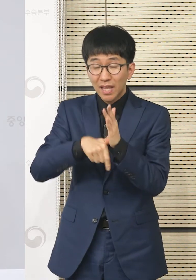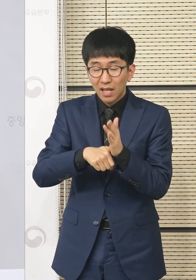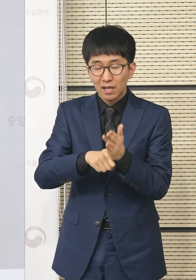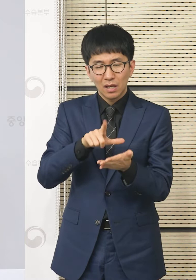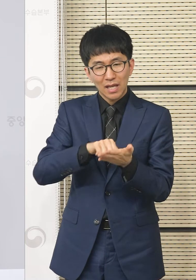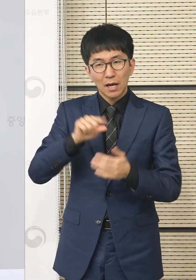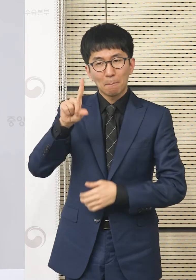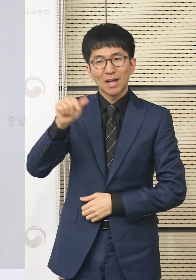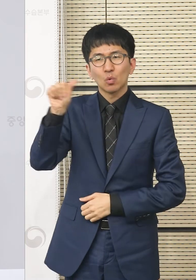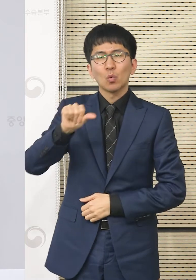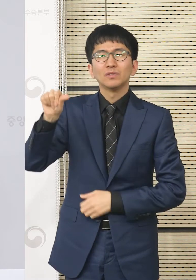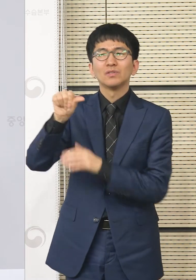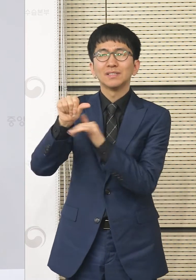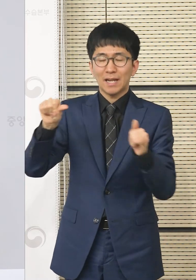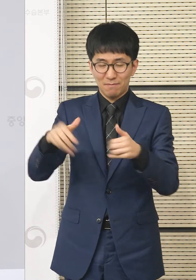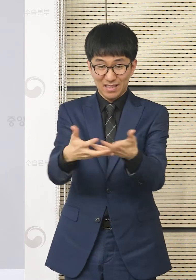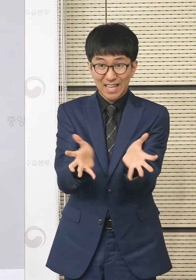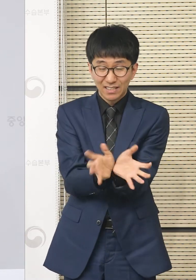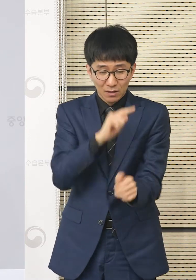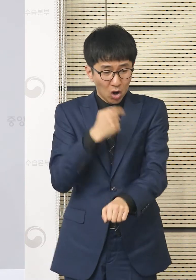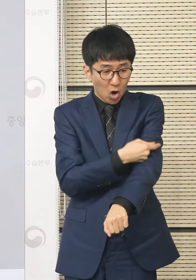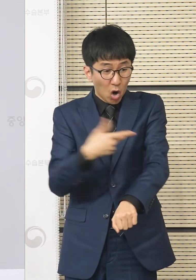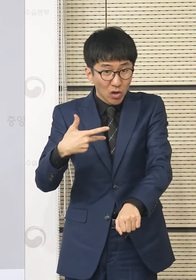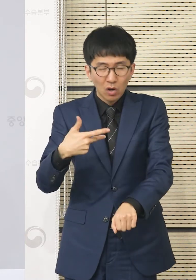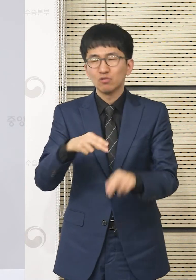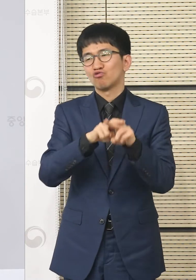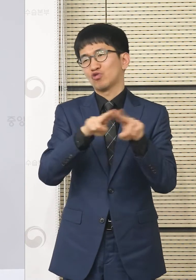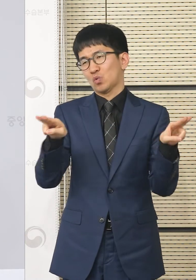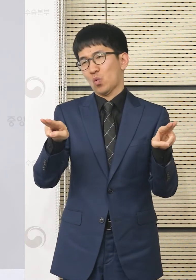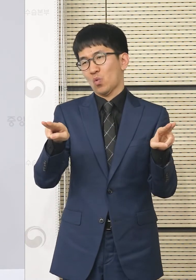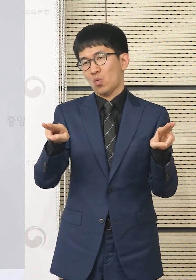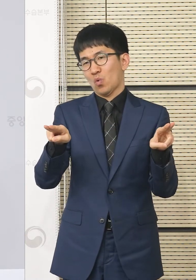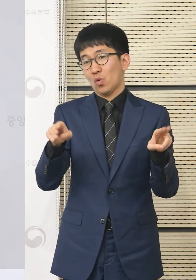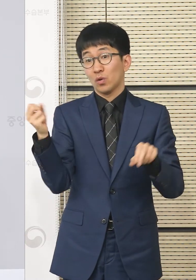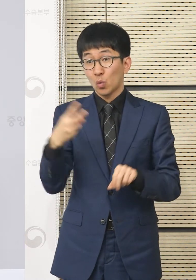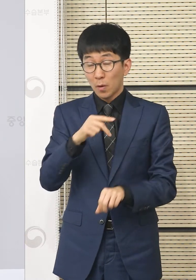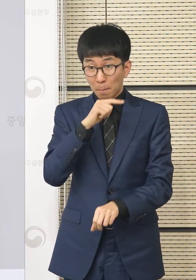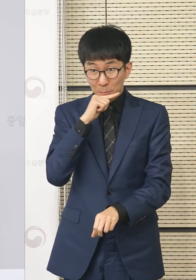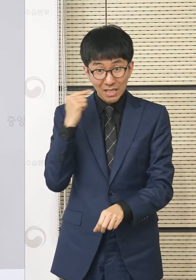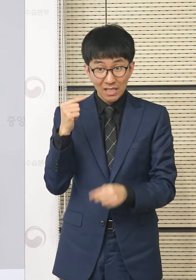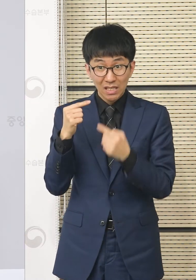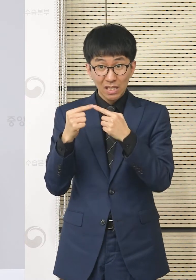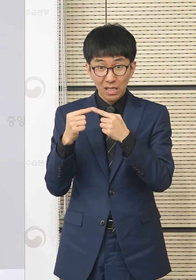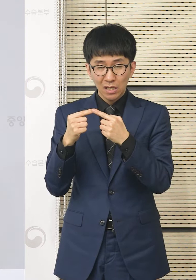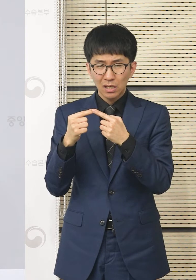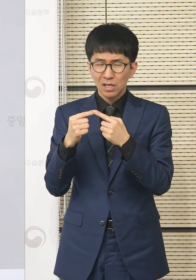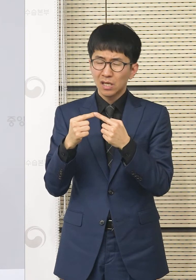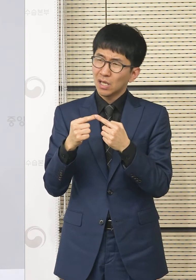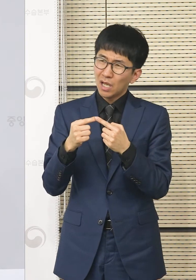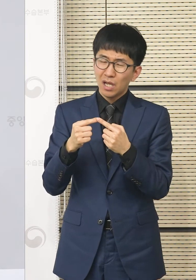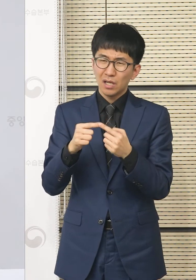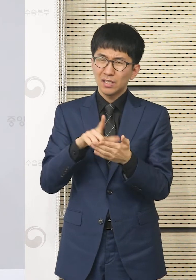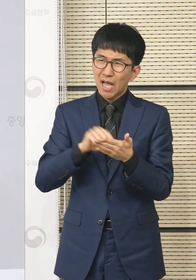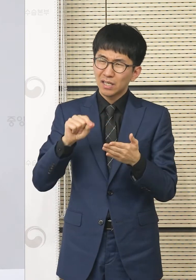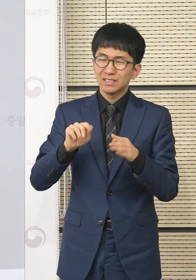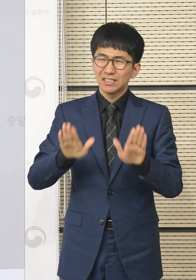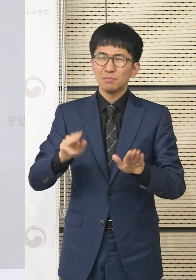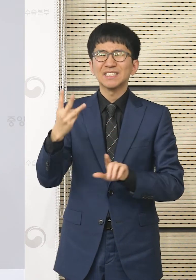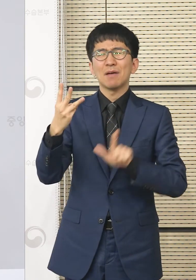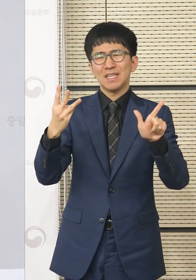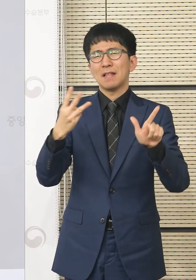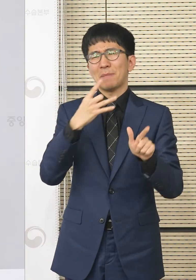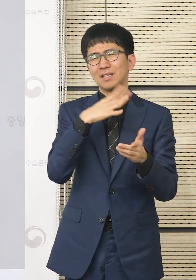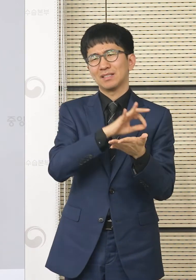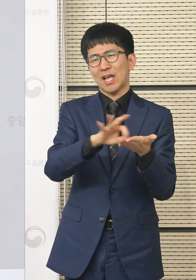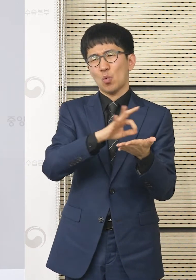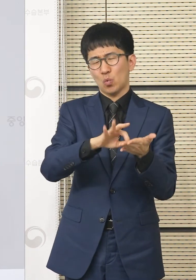명의 단체 헌혈이 취소되었고 혈액 보유량도 평균 약 3일분을 약간 상회하는